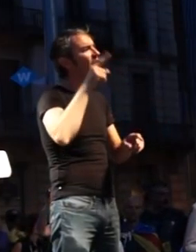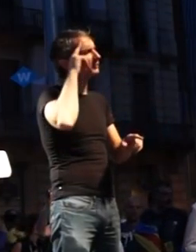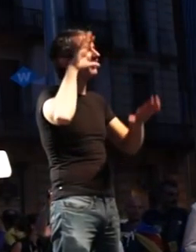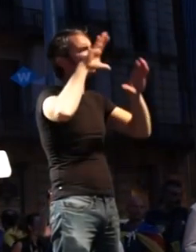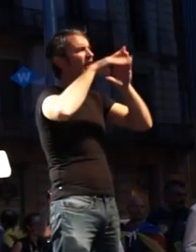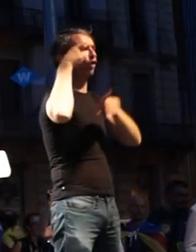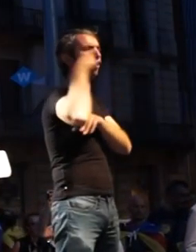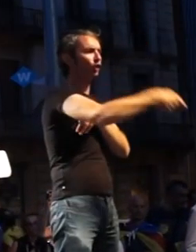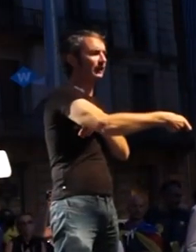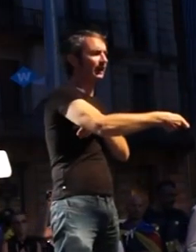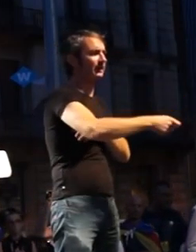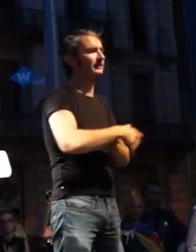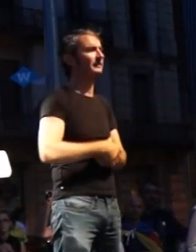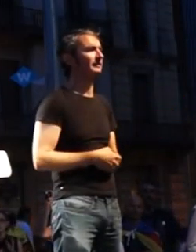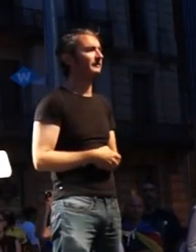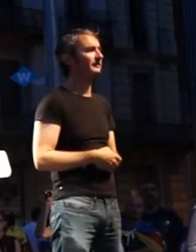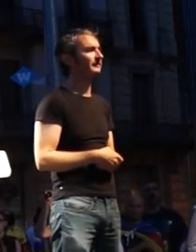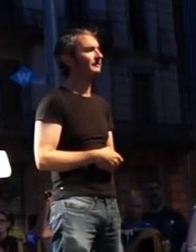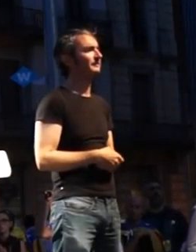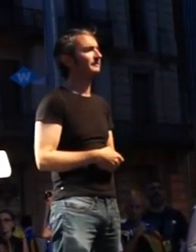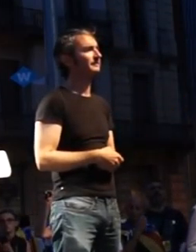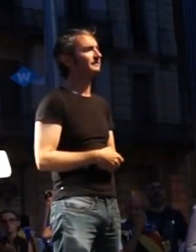feminicidi.